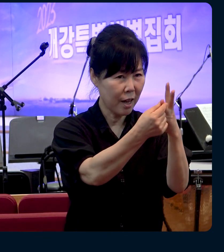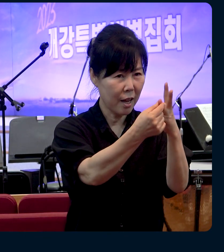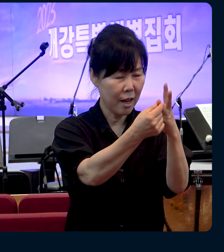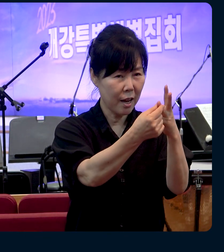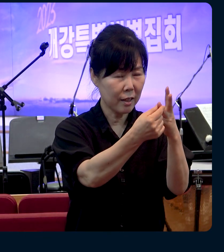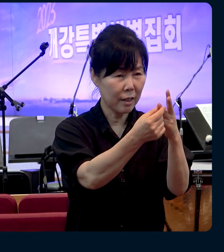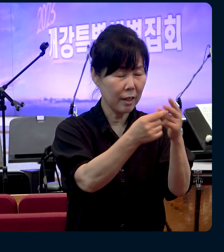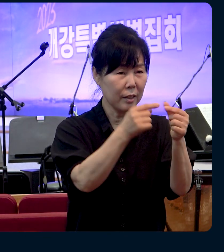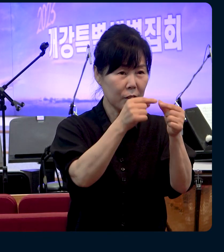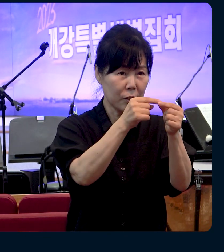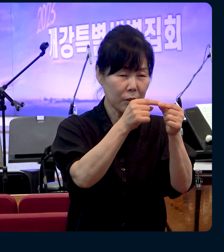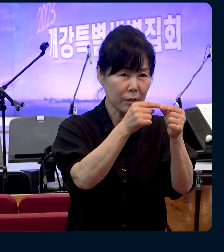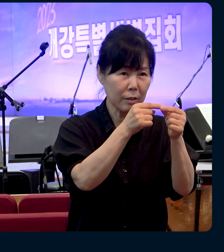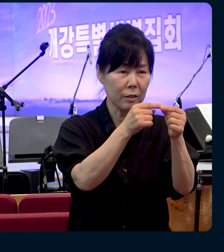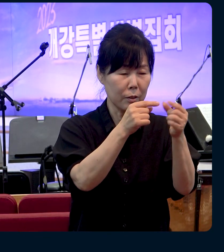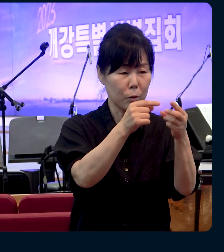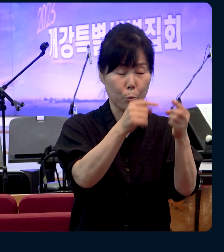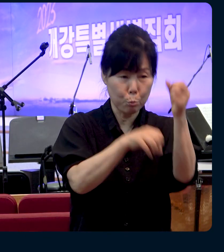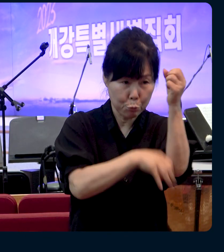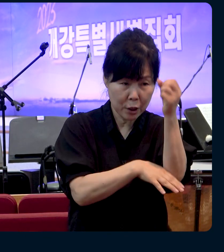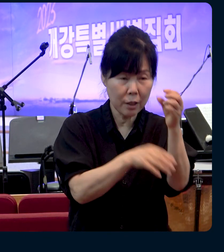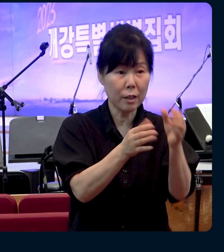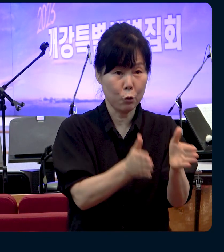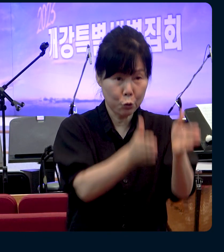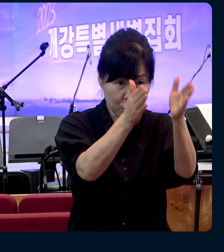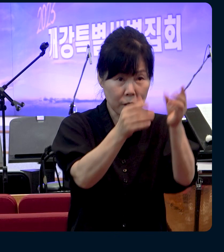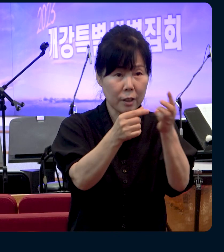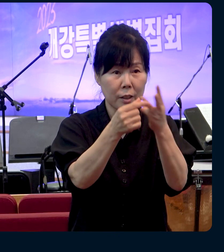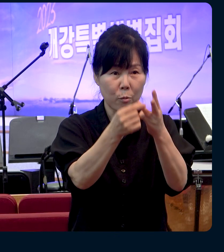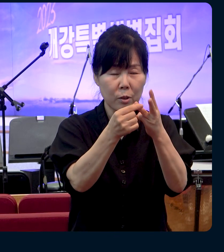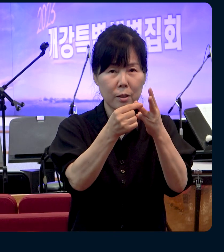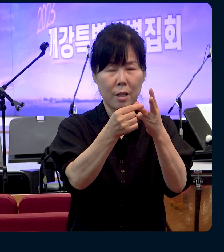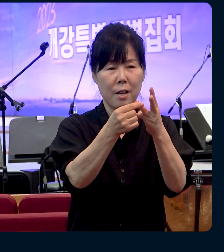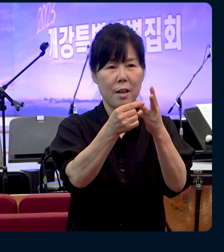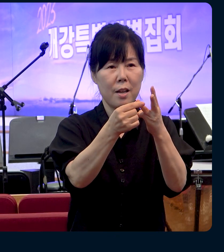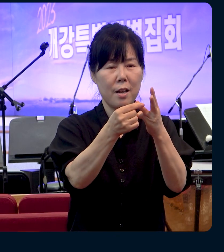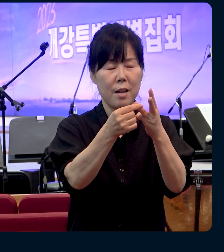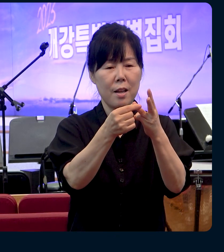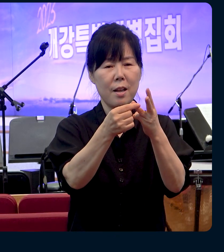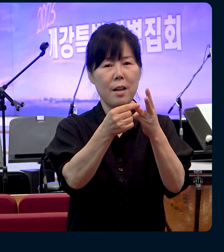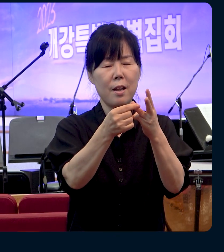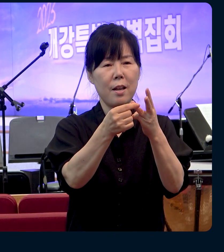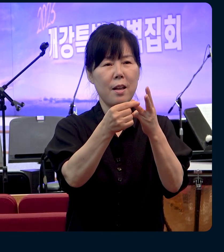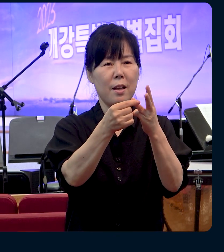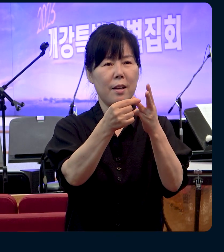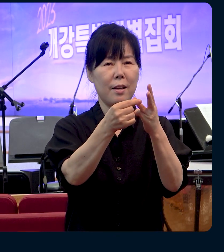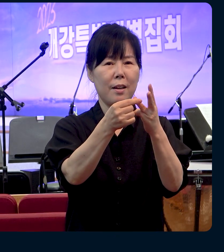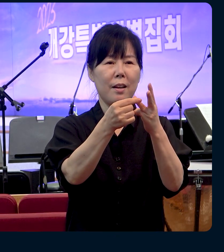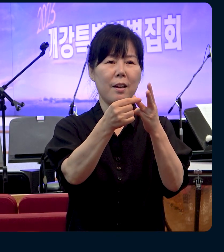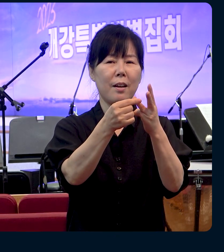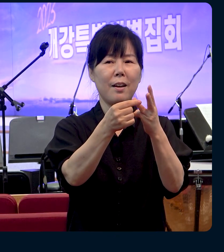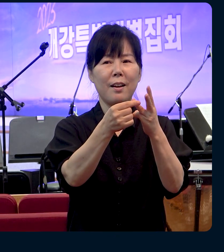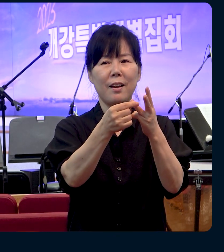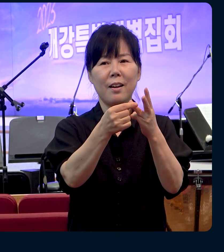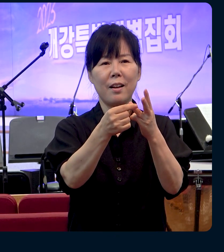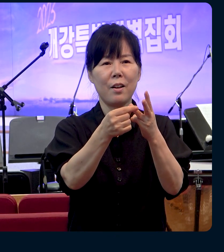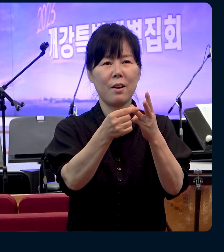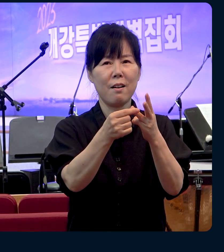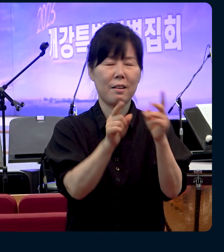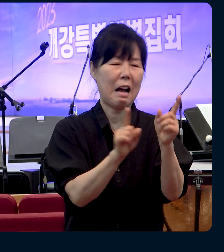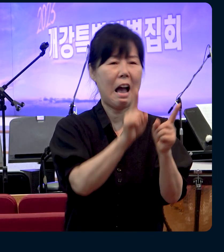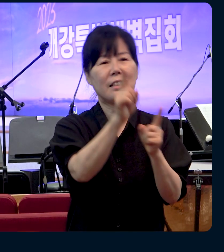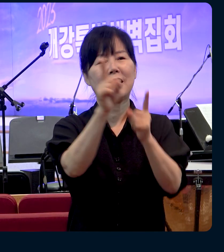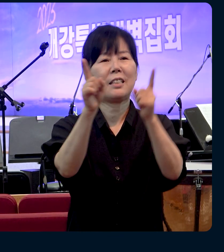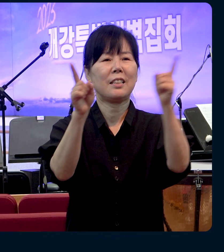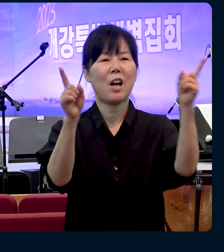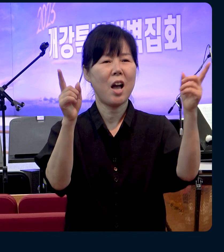자, 세 번째, 이제 줄기까지 그리셨어요. 깊은 뿌리, 그리고 든든히 선 줄기입니다. 그리고 세